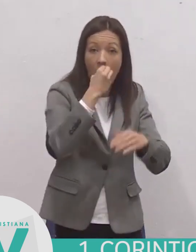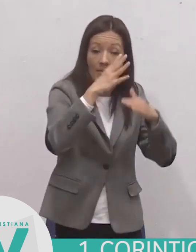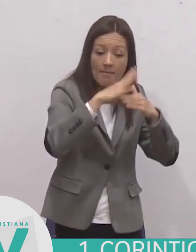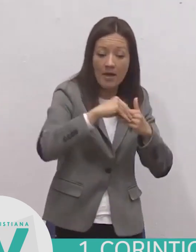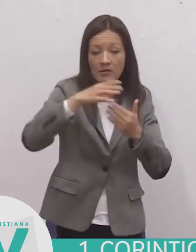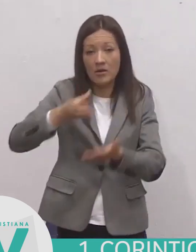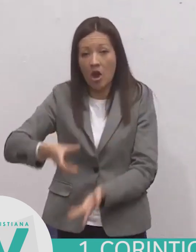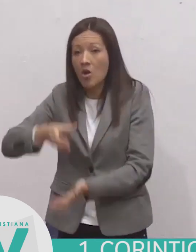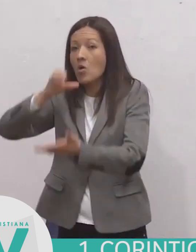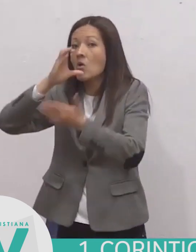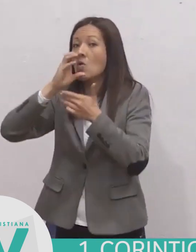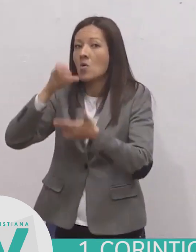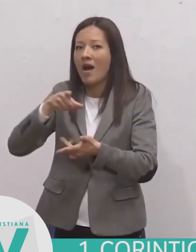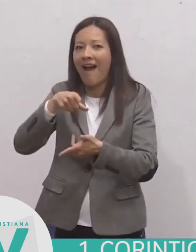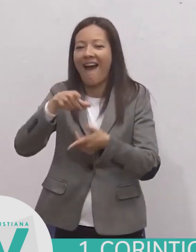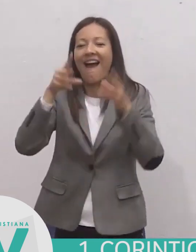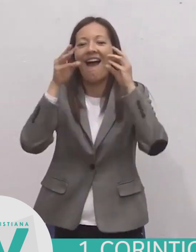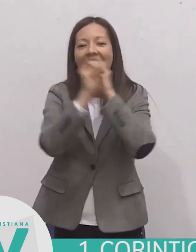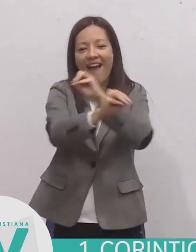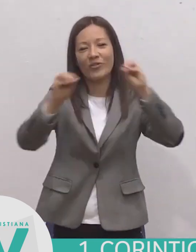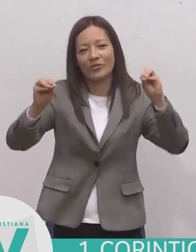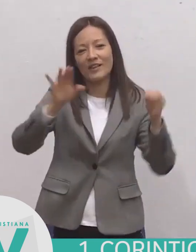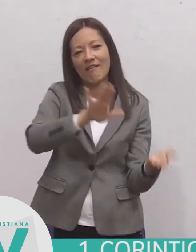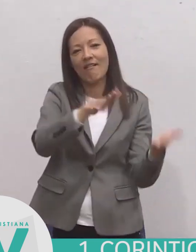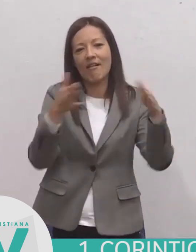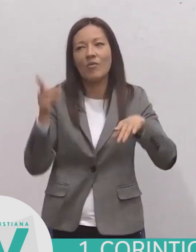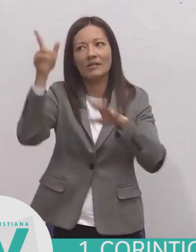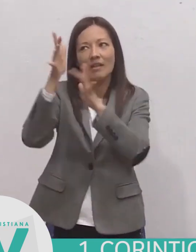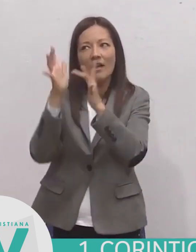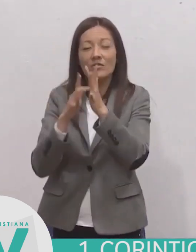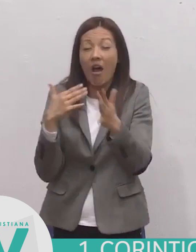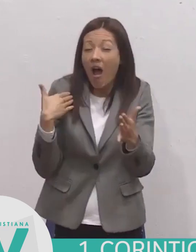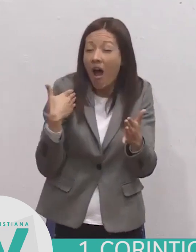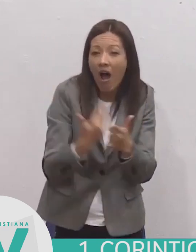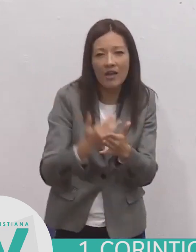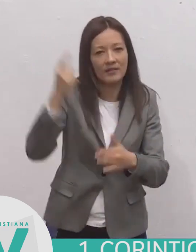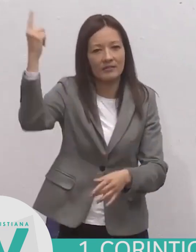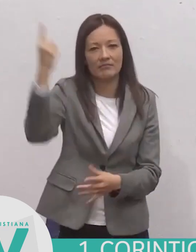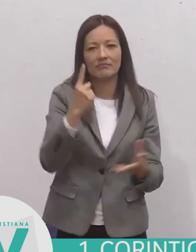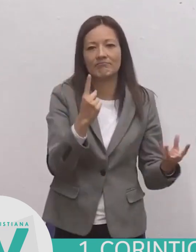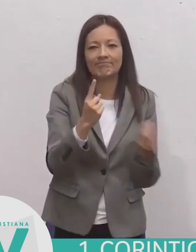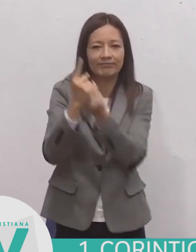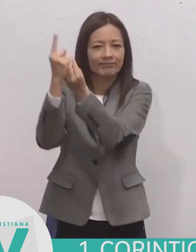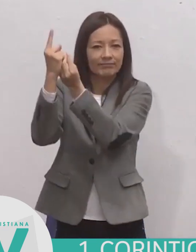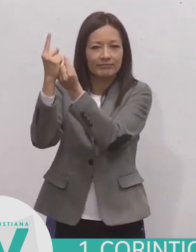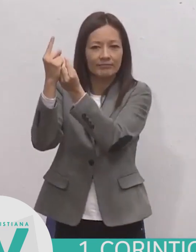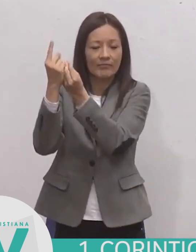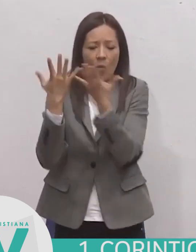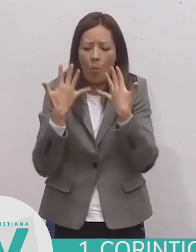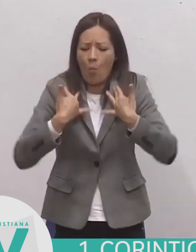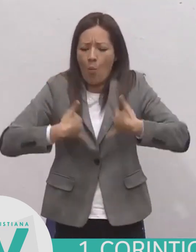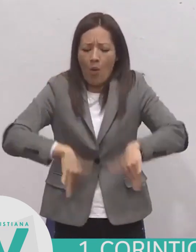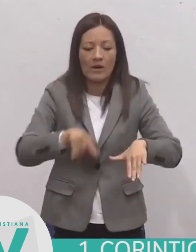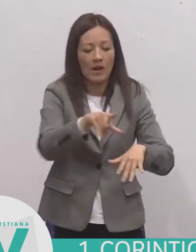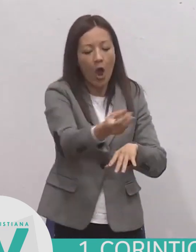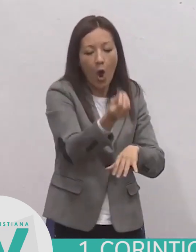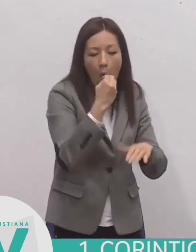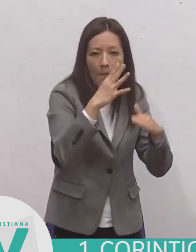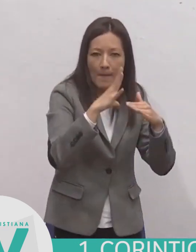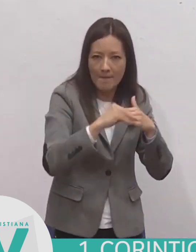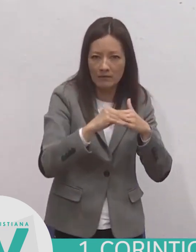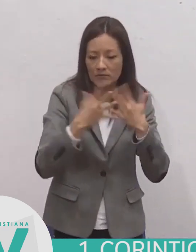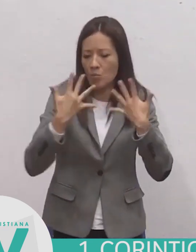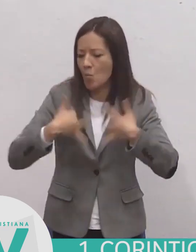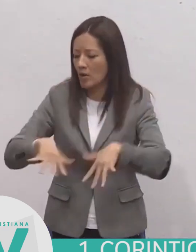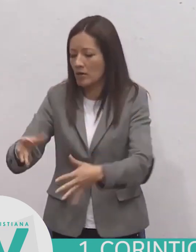esta copa, la muerte del Señor anuncian hasta que Él venga. De manera que cualquiera que coma este pan o beba esta copa del